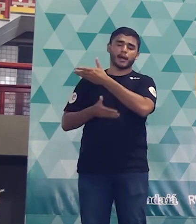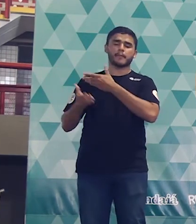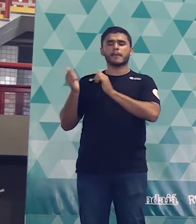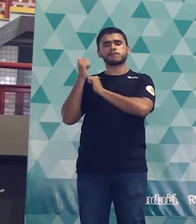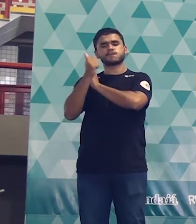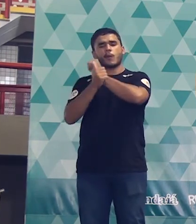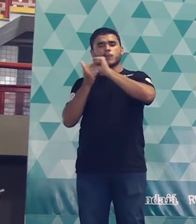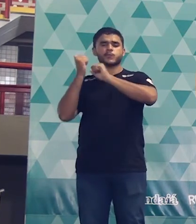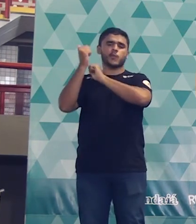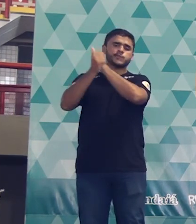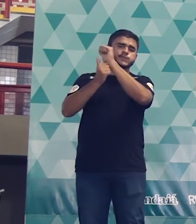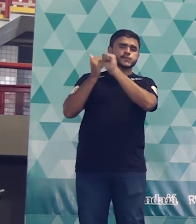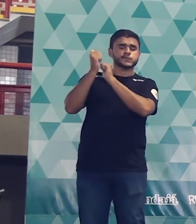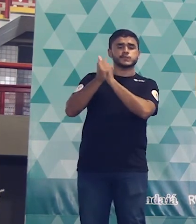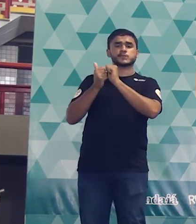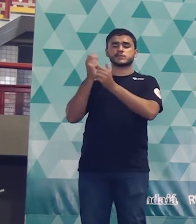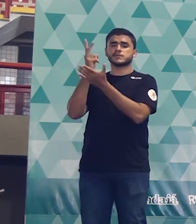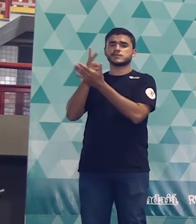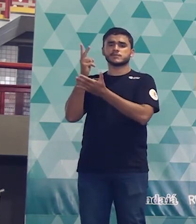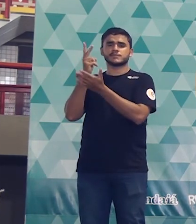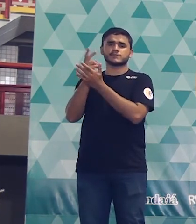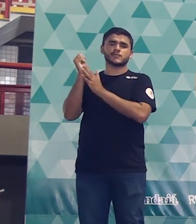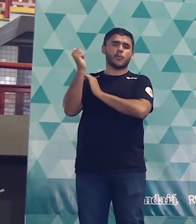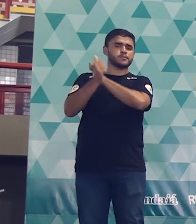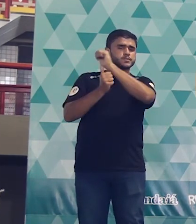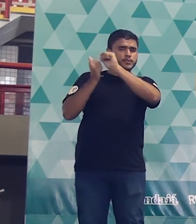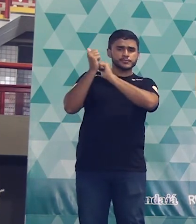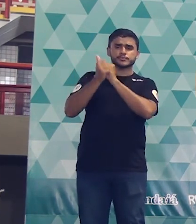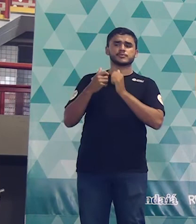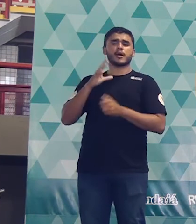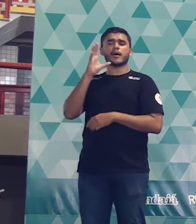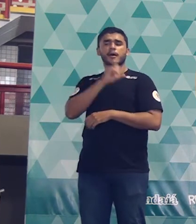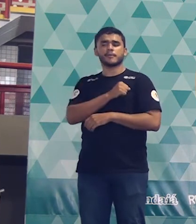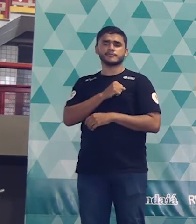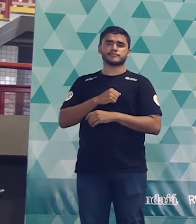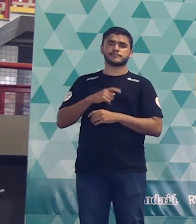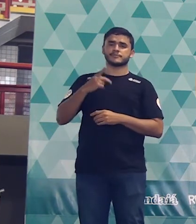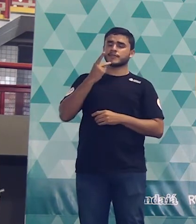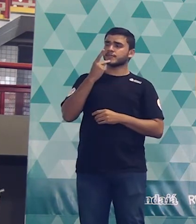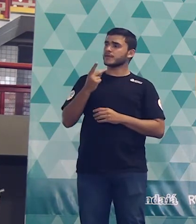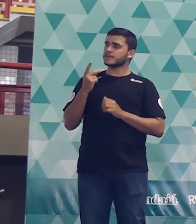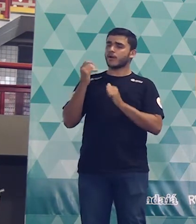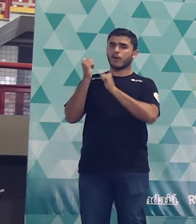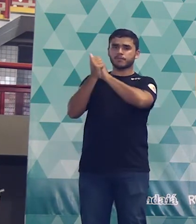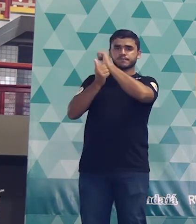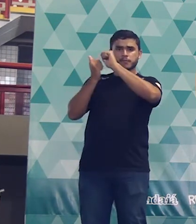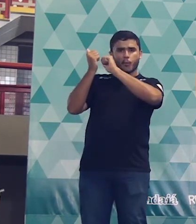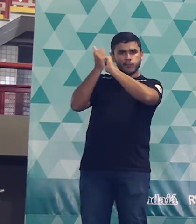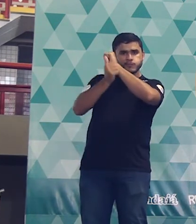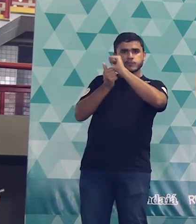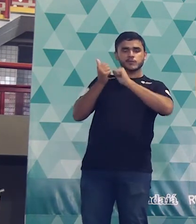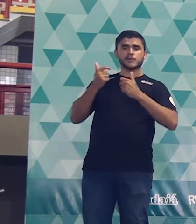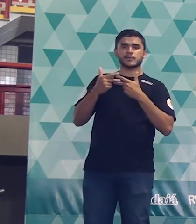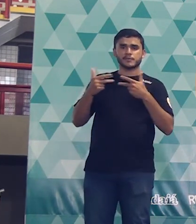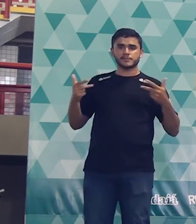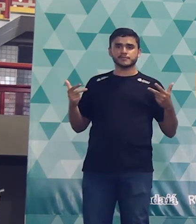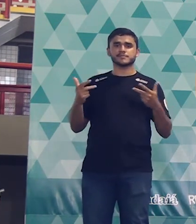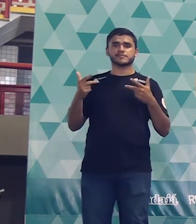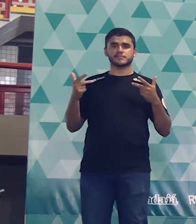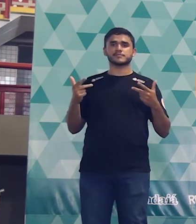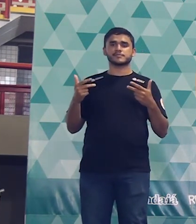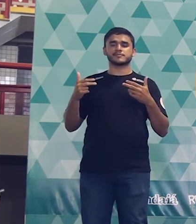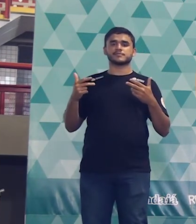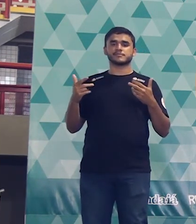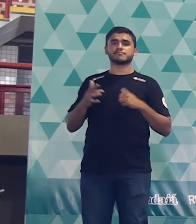beijos, profundos beijos, beijos mais do que de língua, beijo de amígdala aí. Como é que é isso, hein? Amígdala com amígdala,